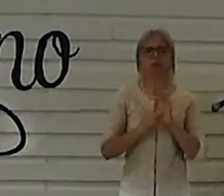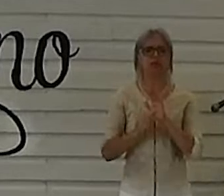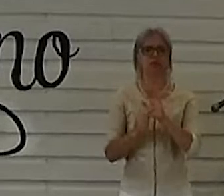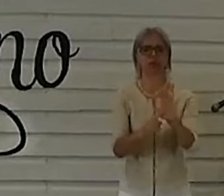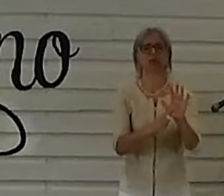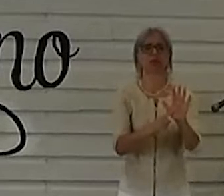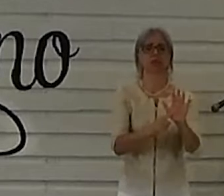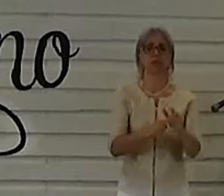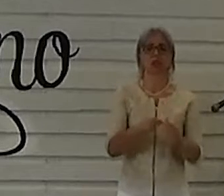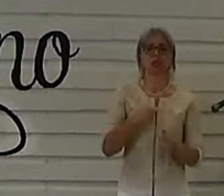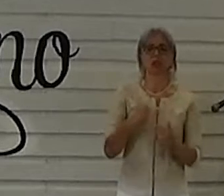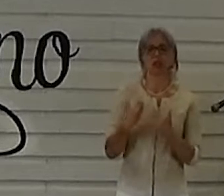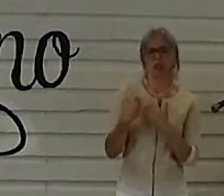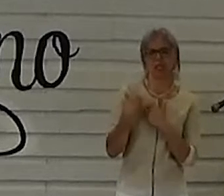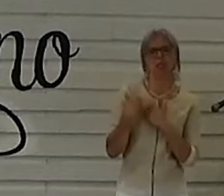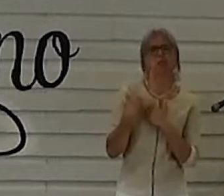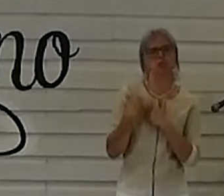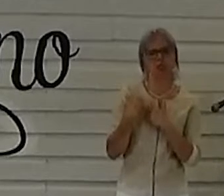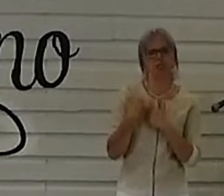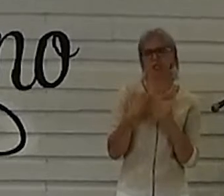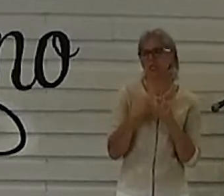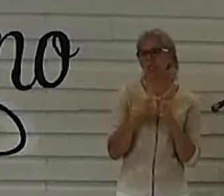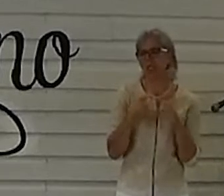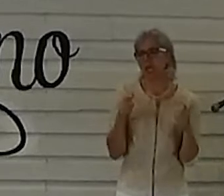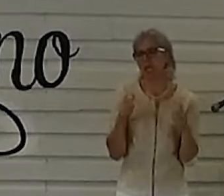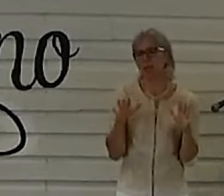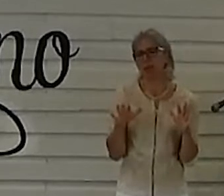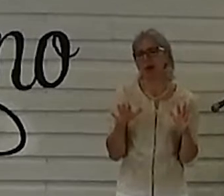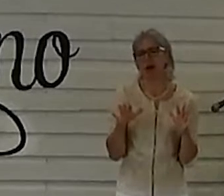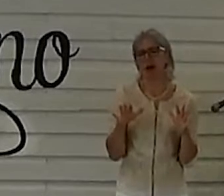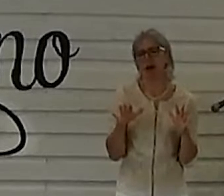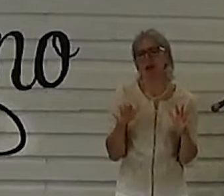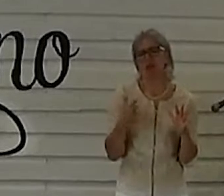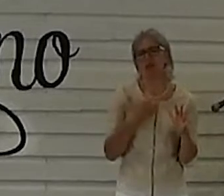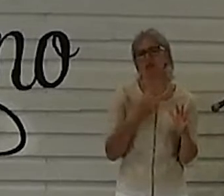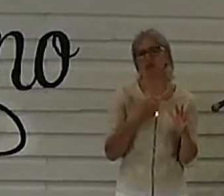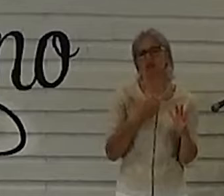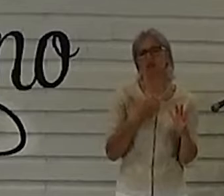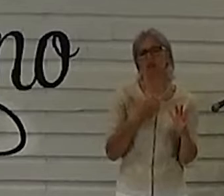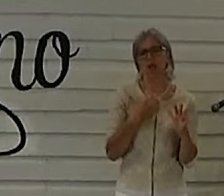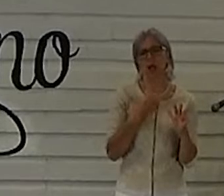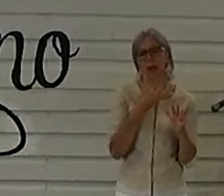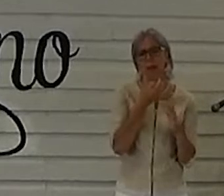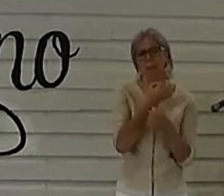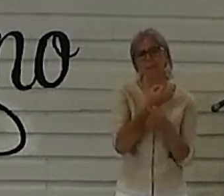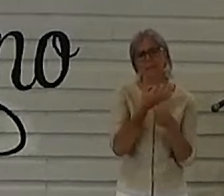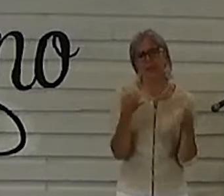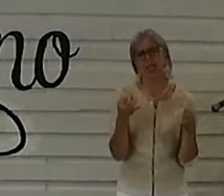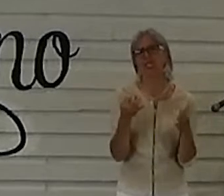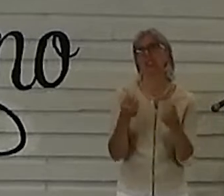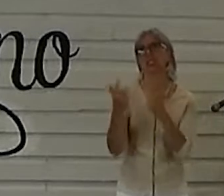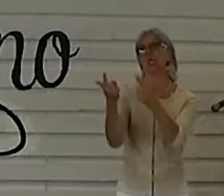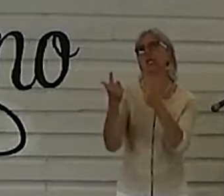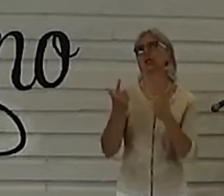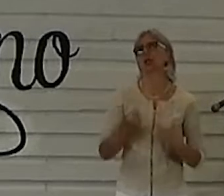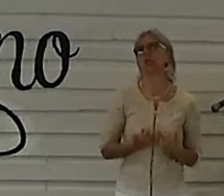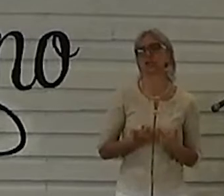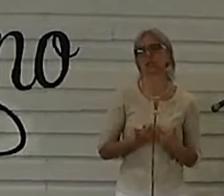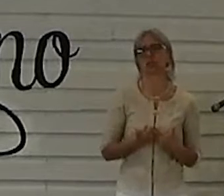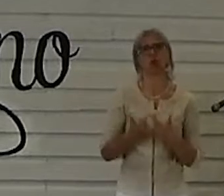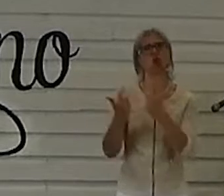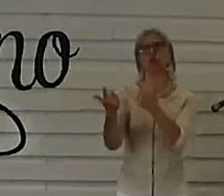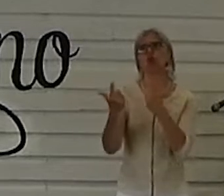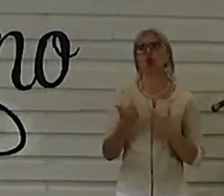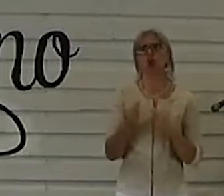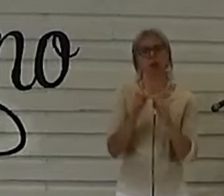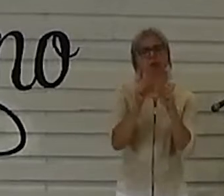grande responsabilità, ma ho anche un grande beneficio da parte di Dio, un dono meraviglioso. Sapete, io ricordo mio